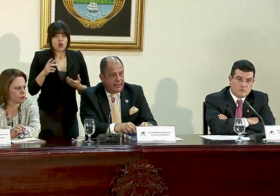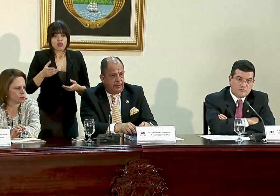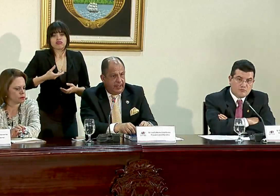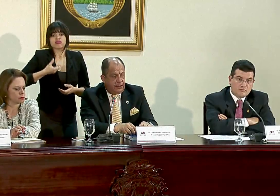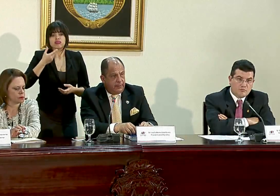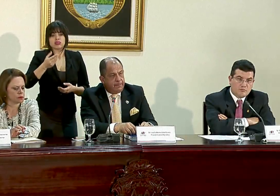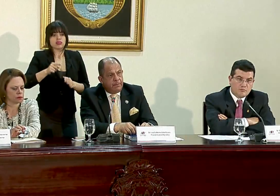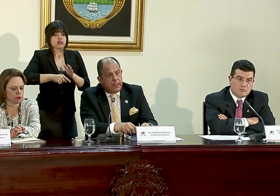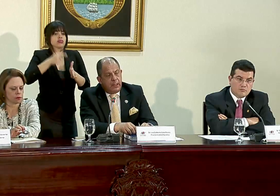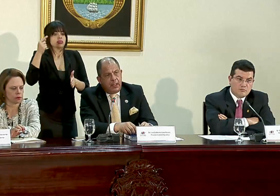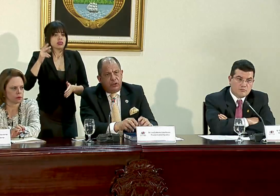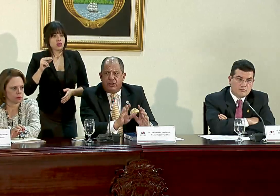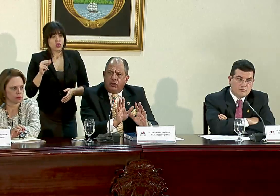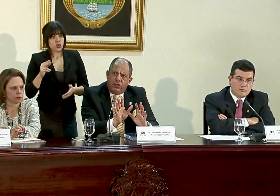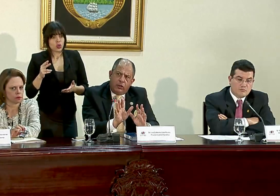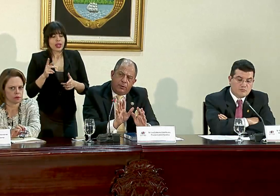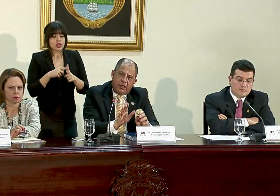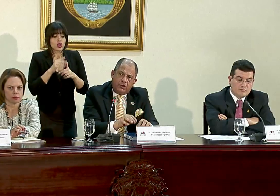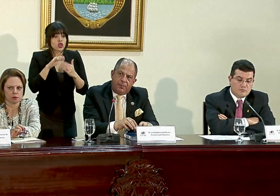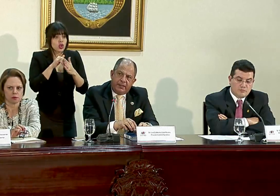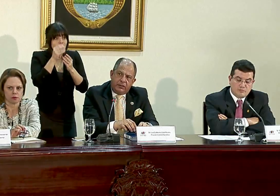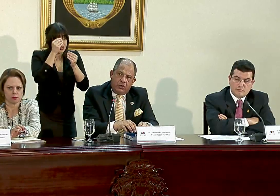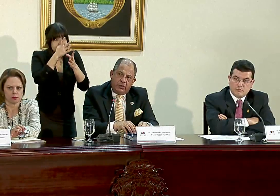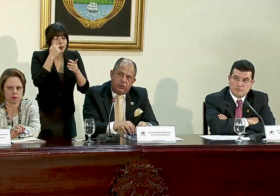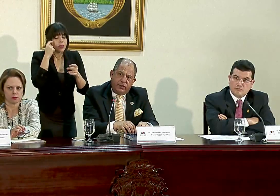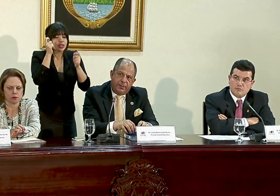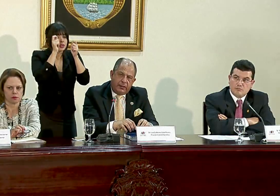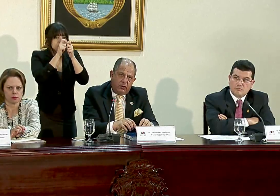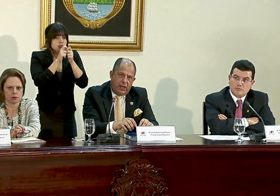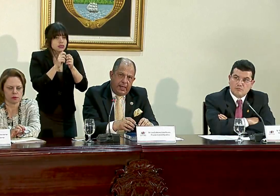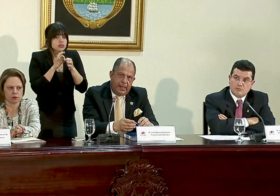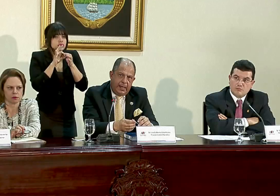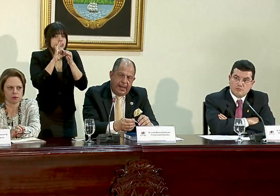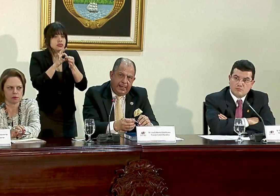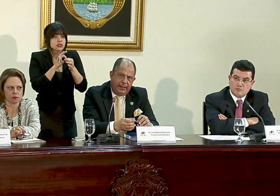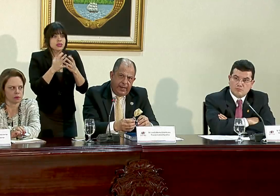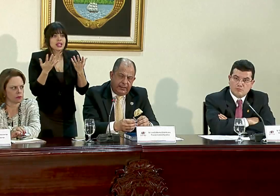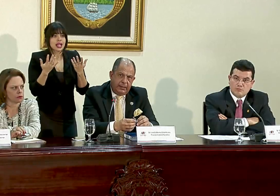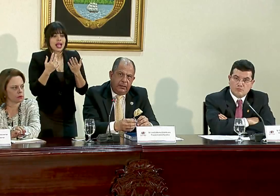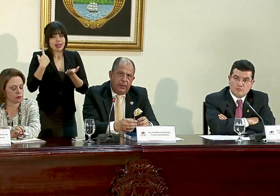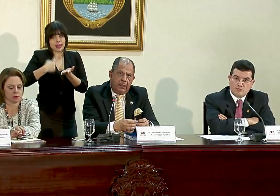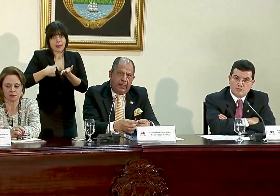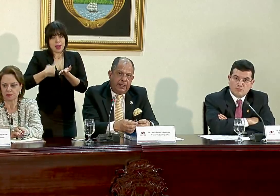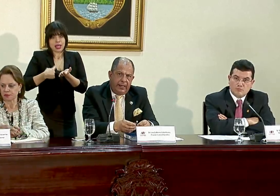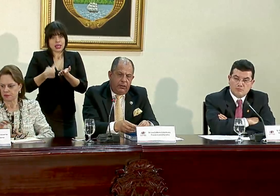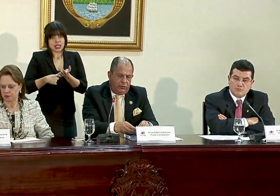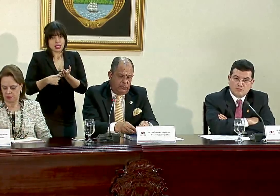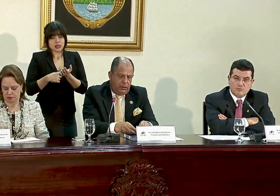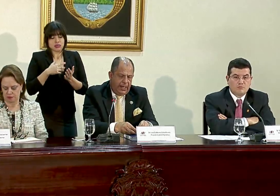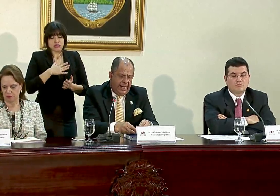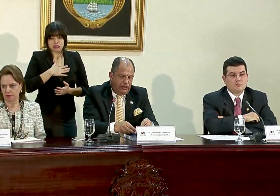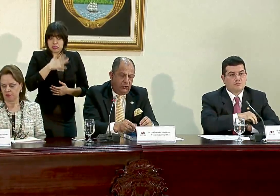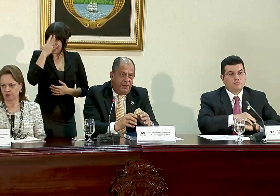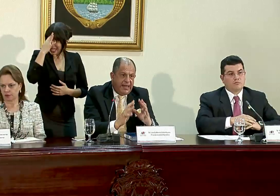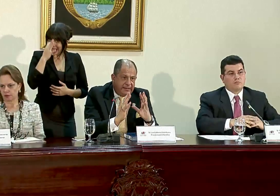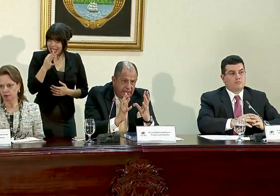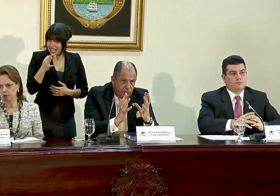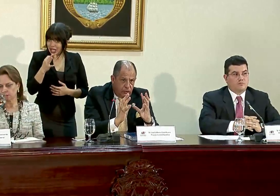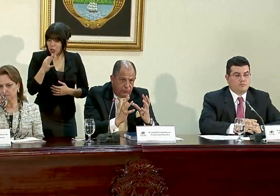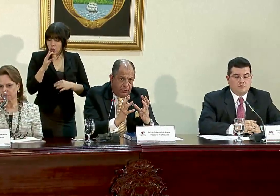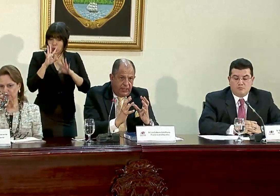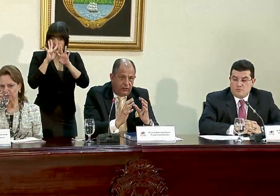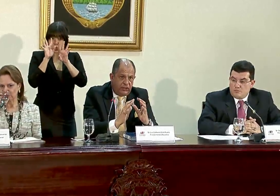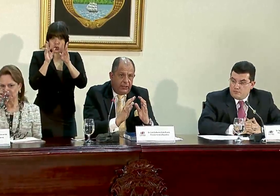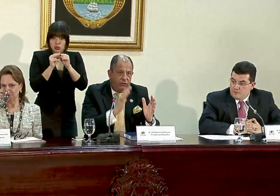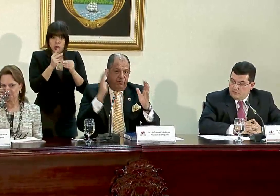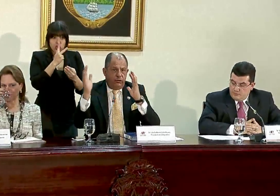entregada directamente todo esto lo digo porque son precisiones con respecto al debate que creo al sumarse